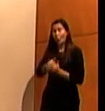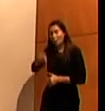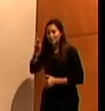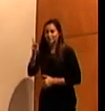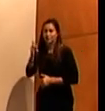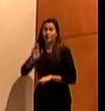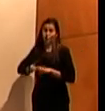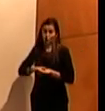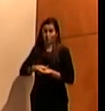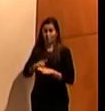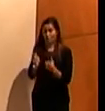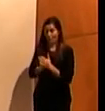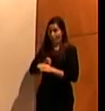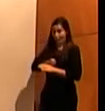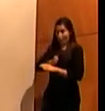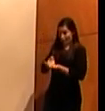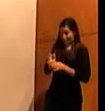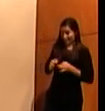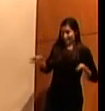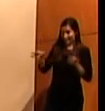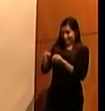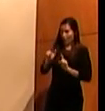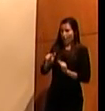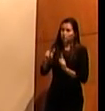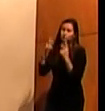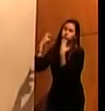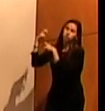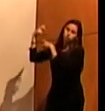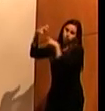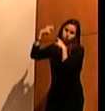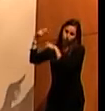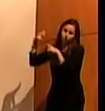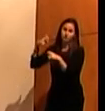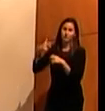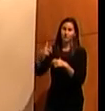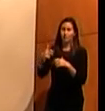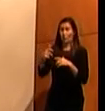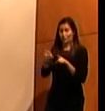assez bruyant. Et malheureusement, c'est ce qu'on a passant, oui.